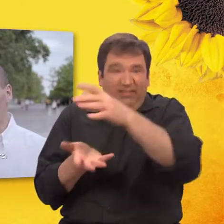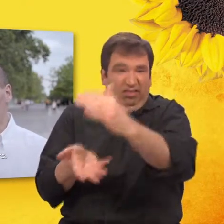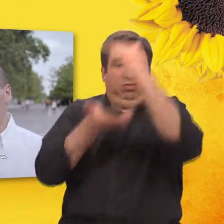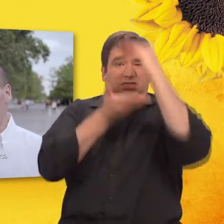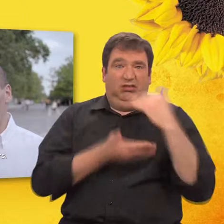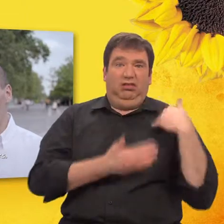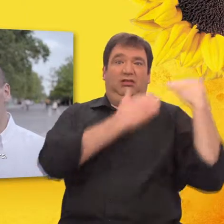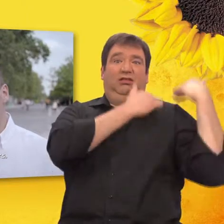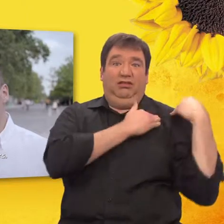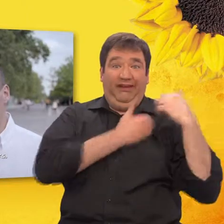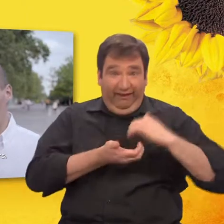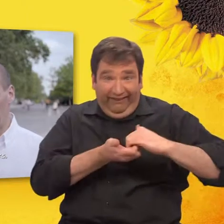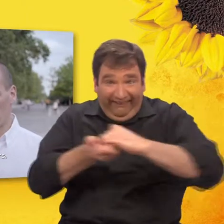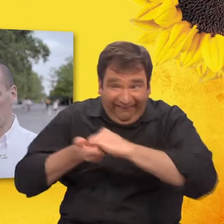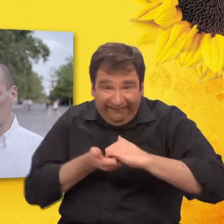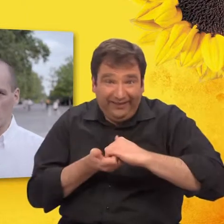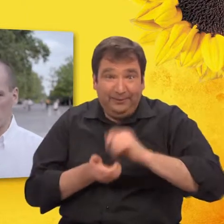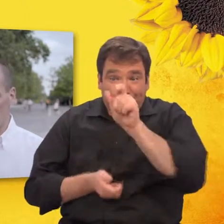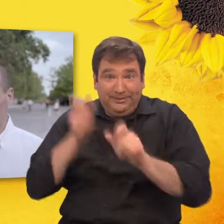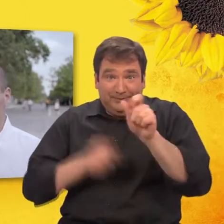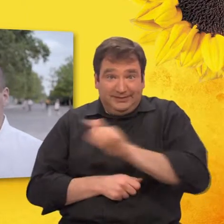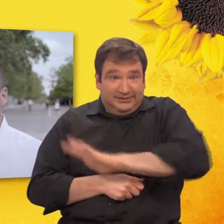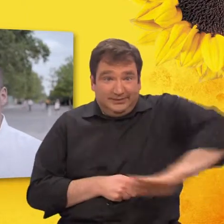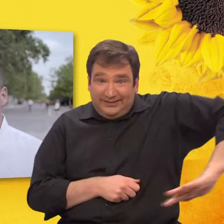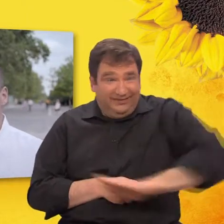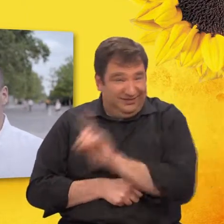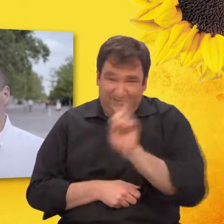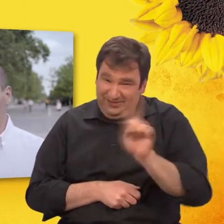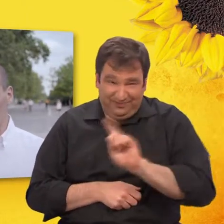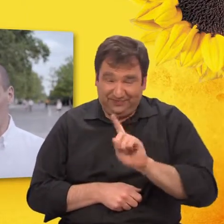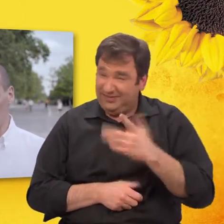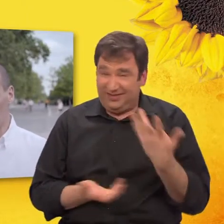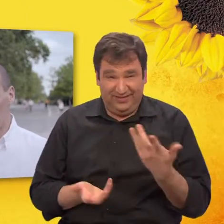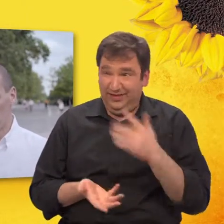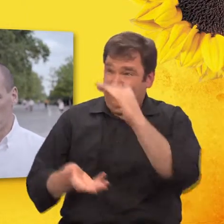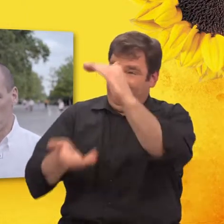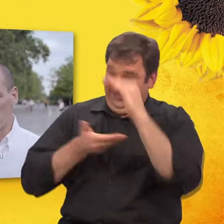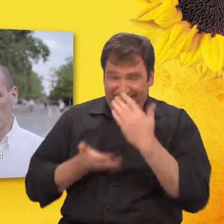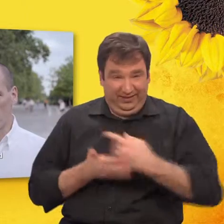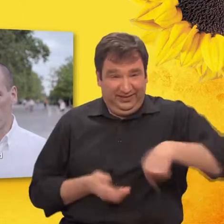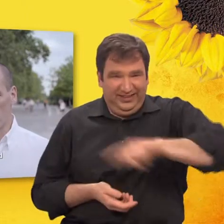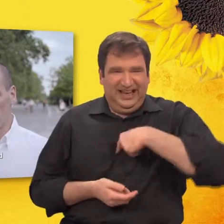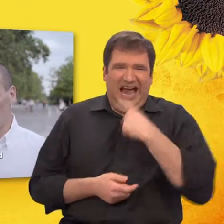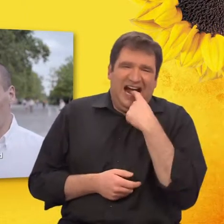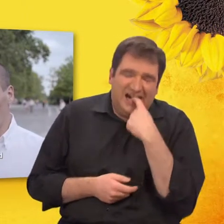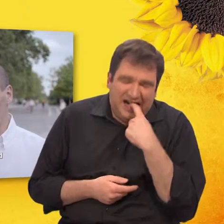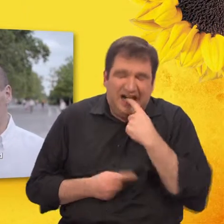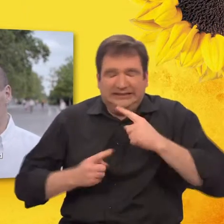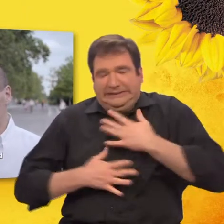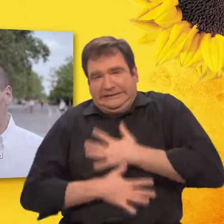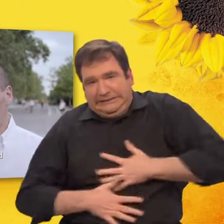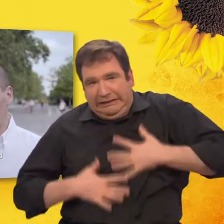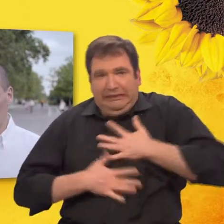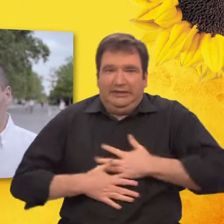στους ώμους των φορολογούμενων ίδιες της Γερμανίας. Και αυτό το ονόμασαν αλληλεγγύη απέναντι στους λαούς του Νότου. Όταν το μόνο που δημιούργησε ήταν πόνο στον